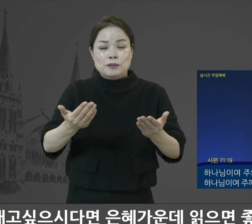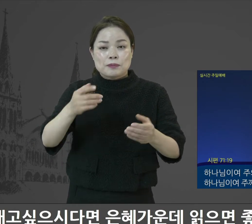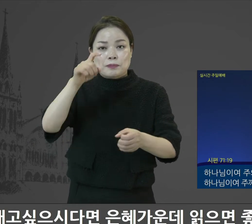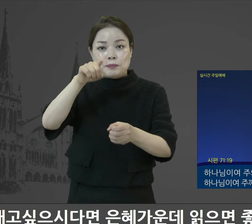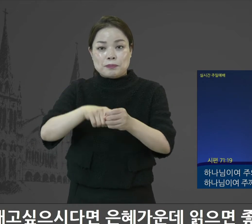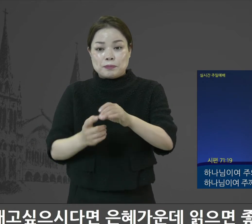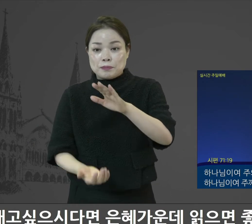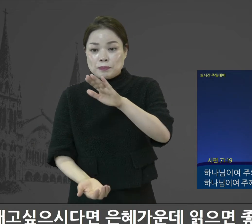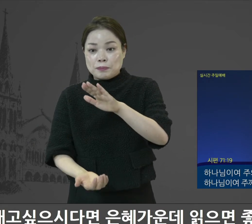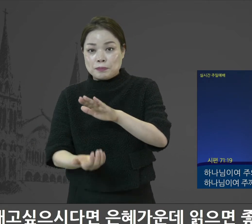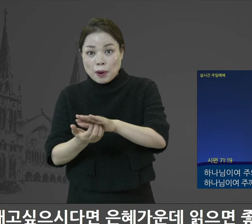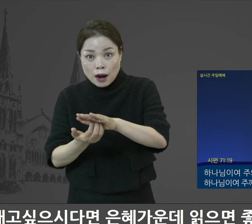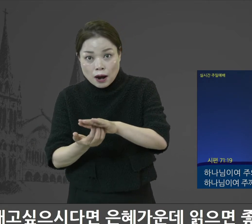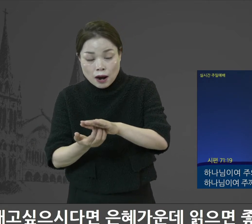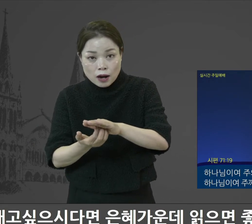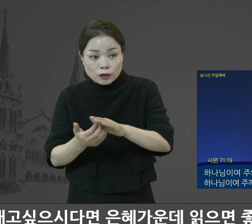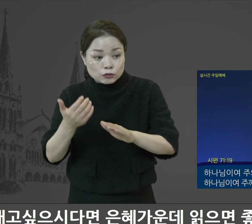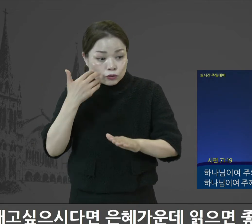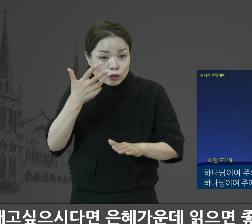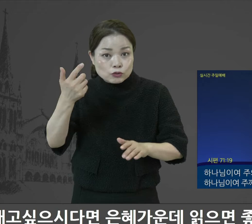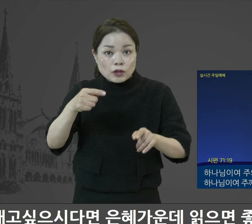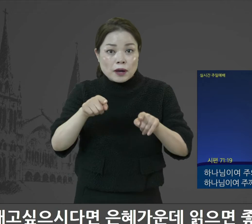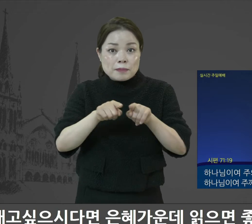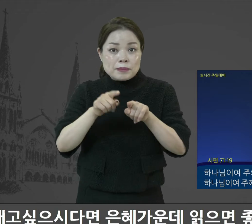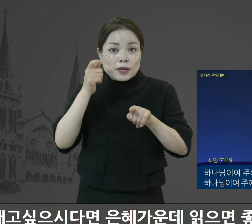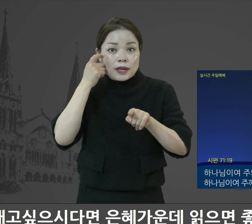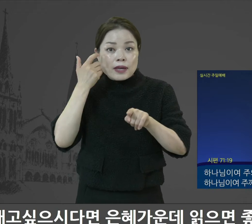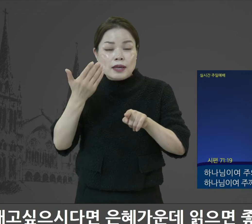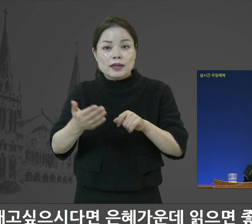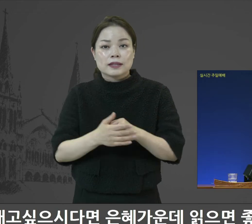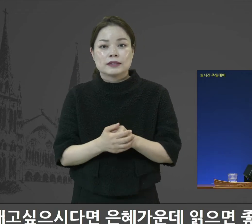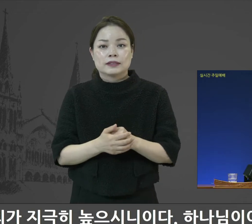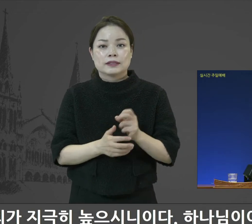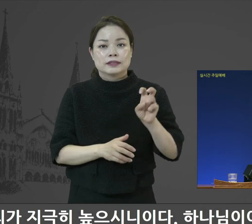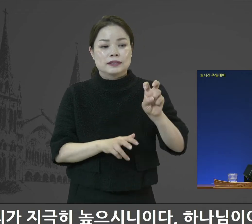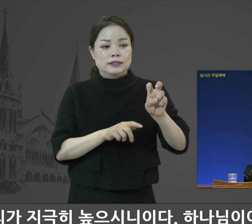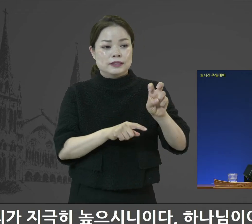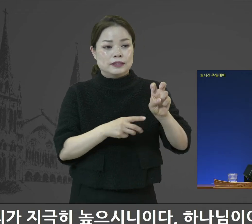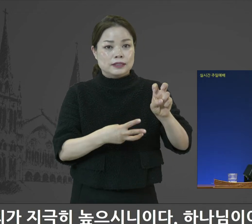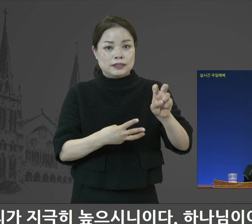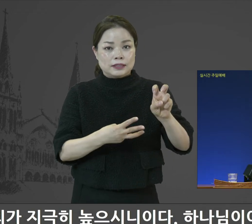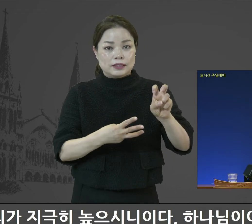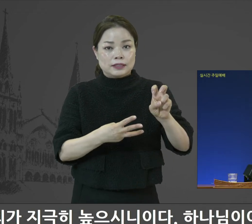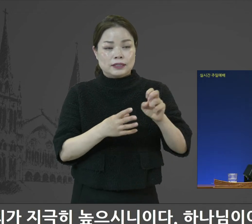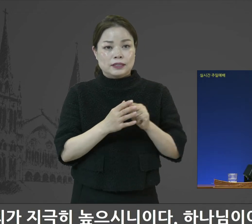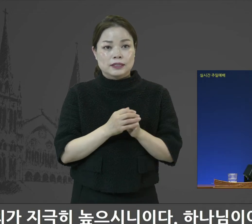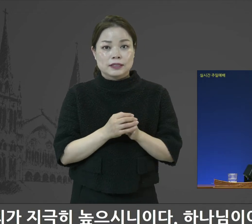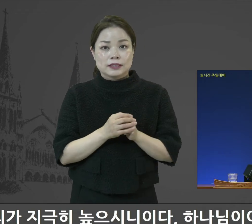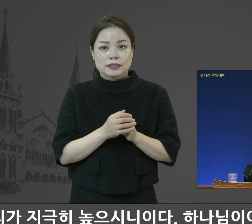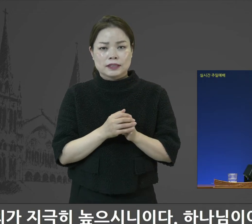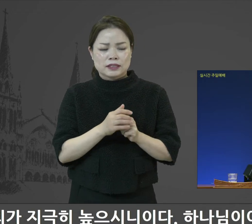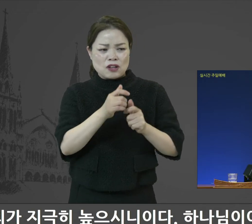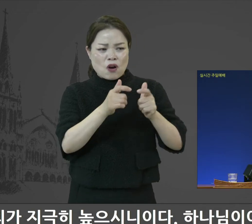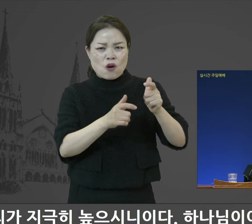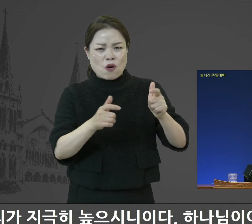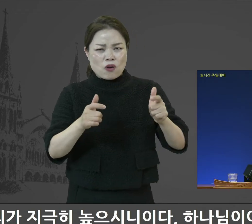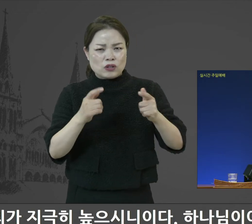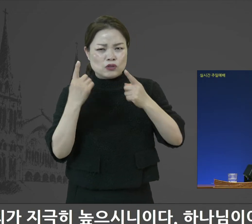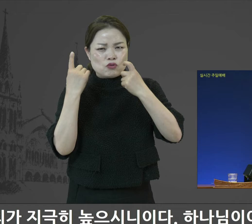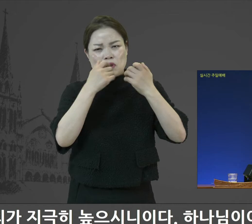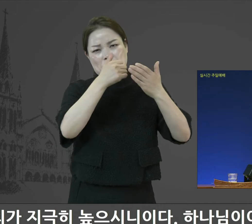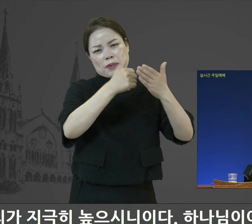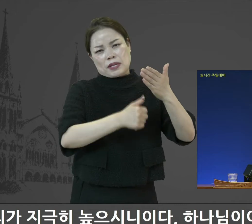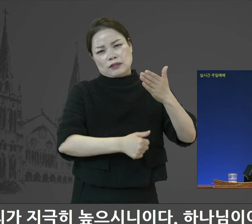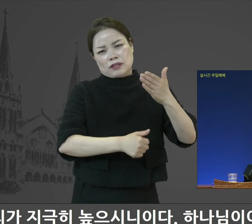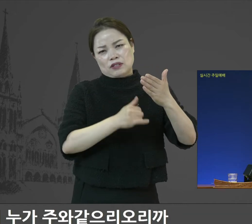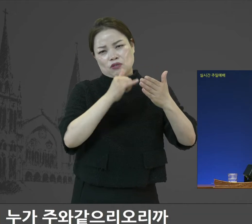행하셨사오니 누가 주와 같으리까. 20절 보면 이 사람이 참 여러 가지 시험에 빠졌다고